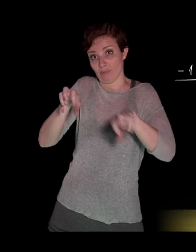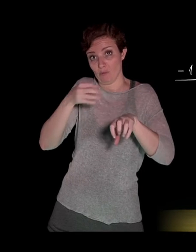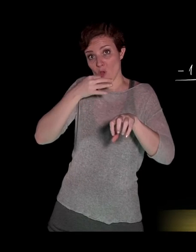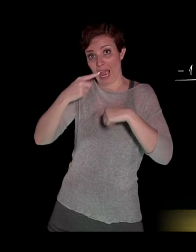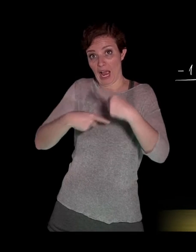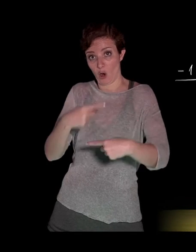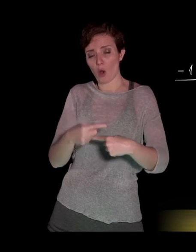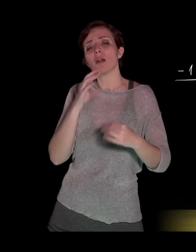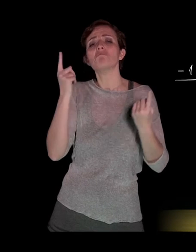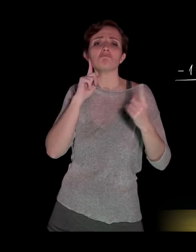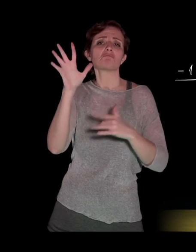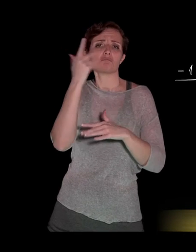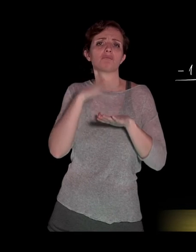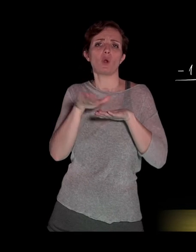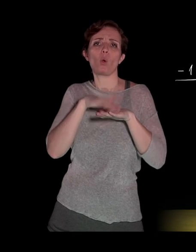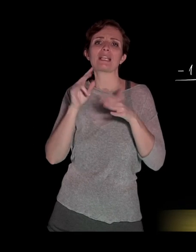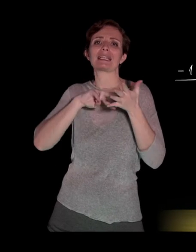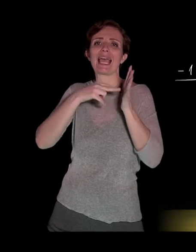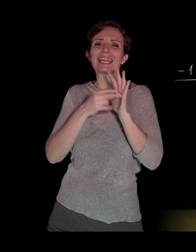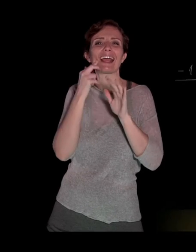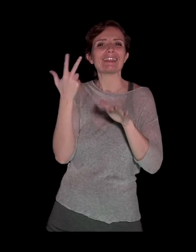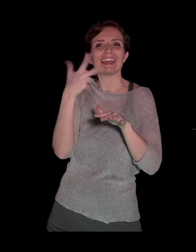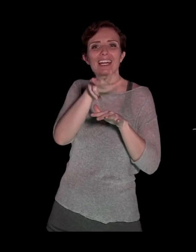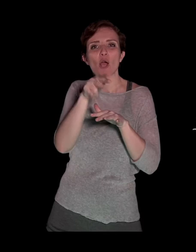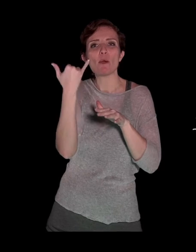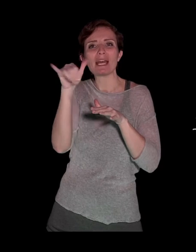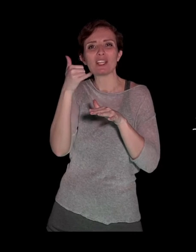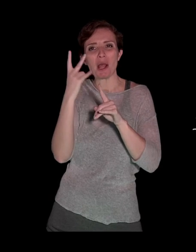di scomposizione del trinomio particolare che abbiamo visto in